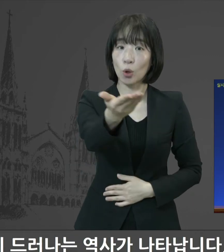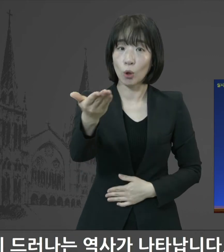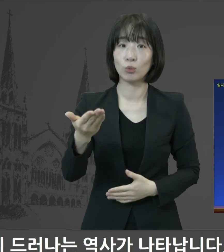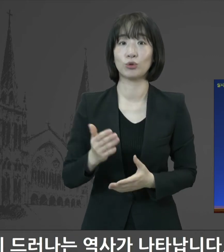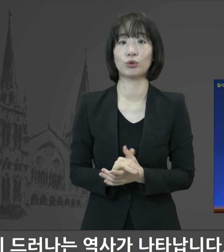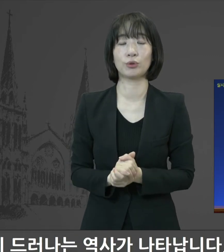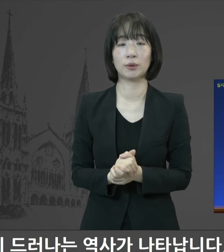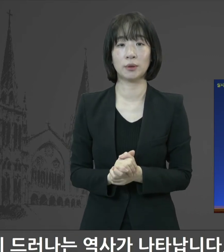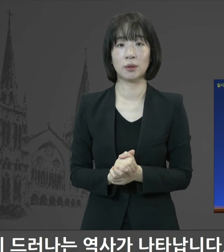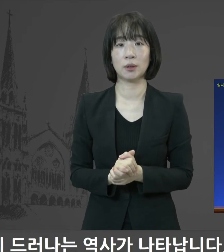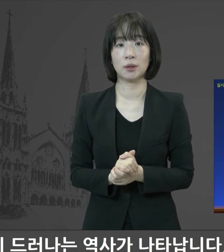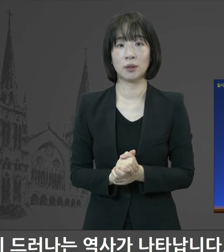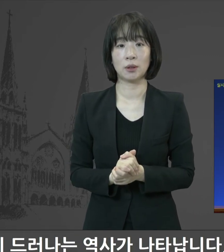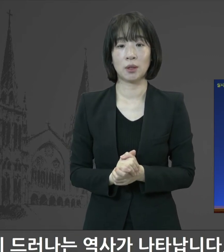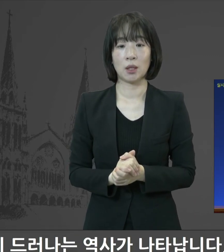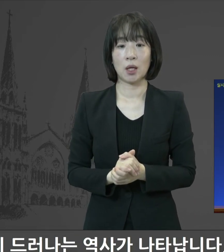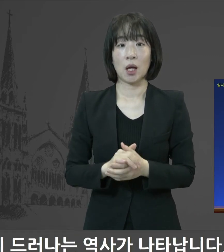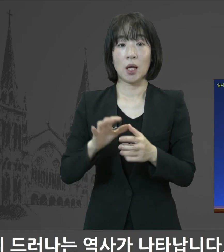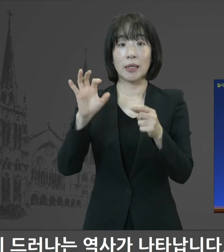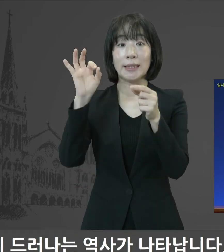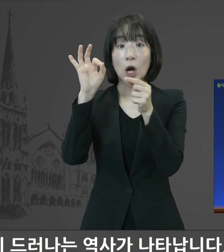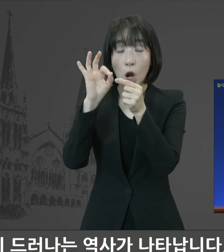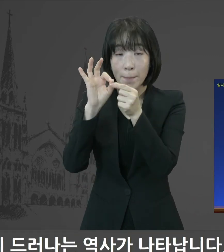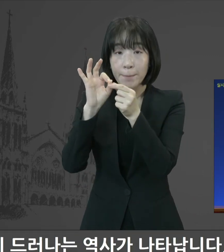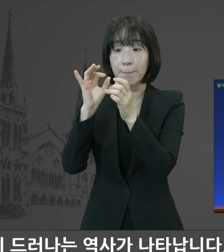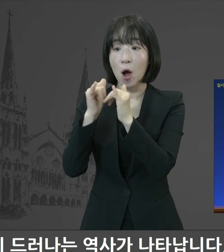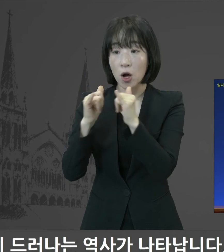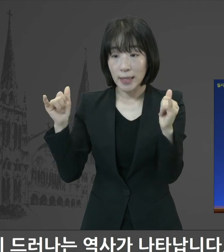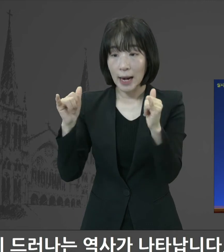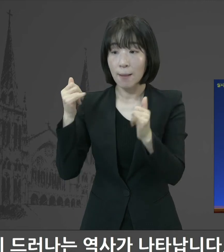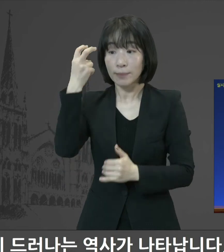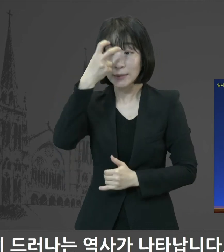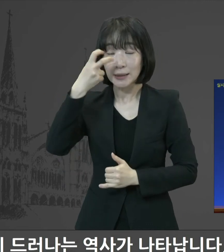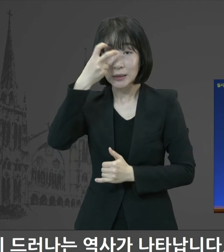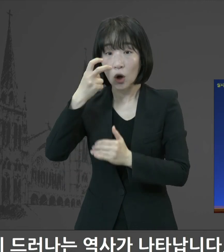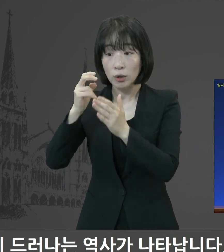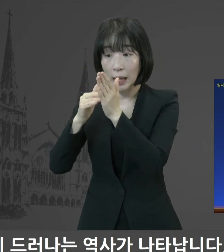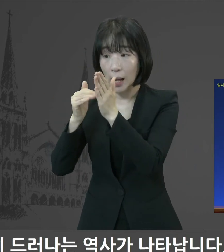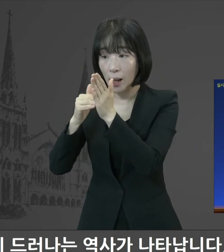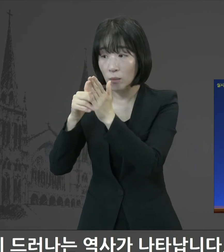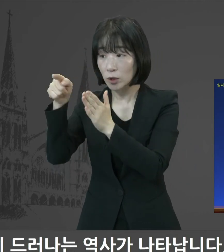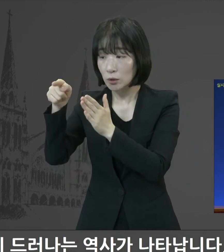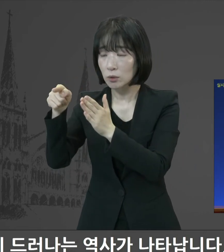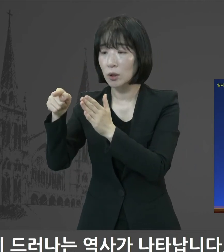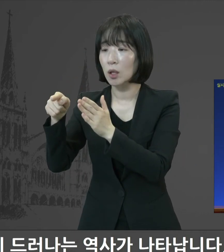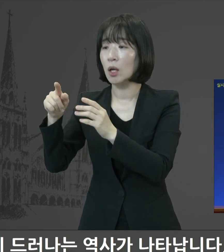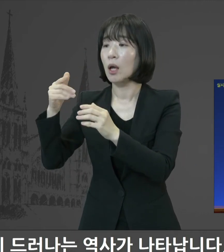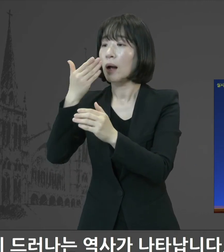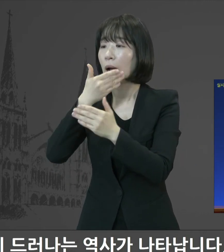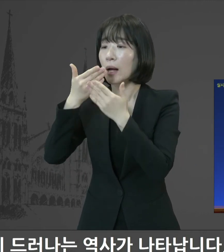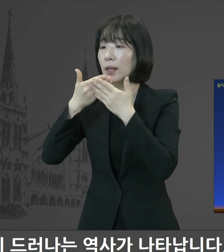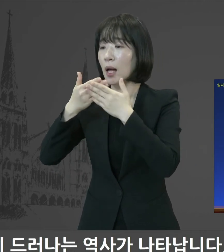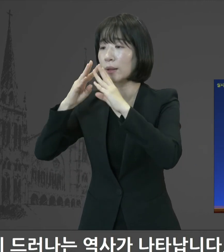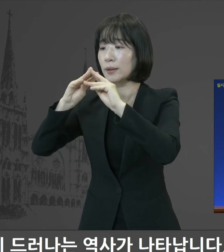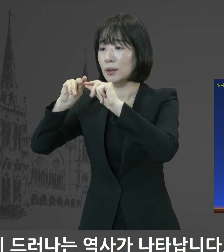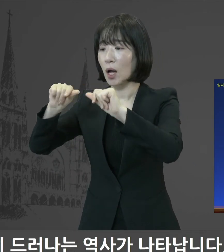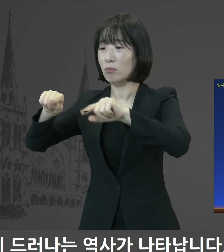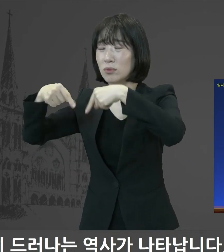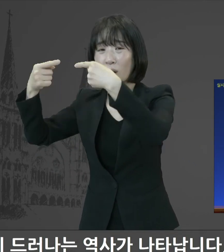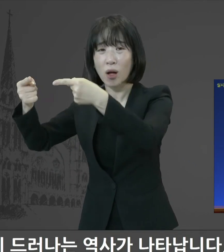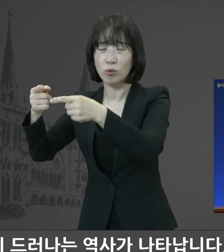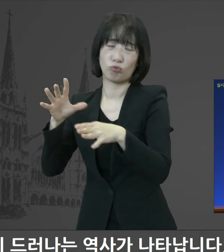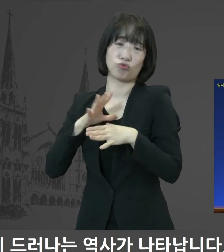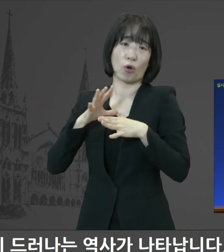왜 열 정탐꾼은 가나안 땅에 들어가는 것을 주저했을까요? 그리고 왜